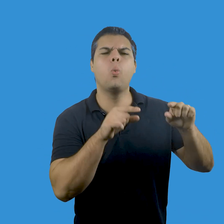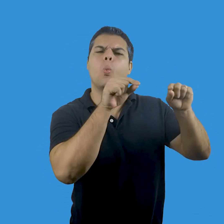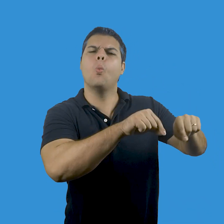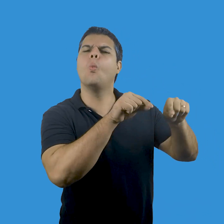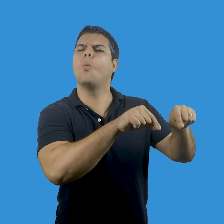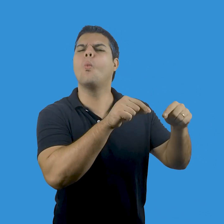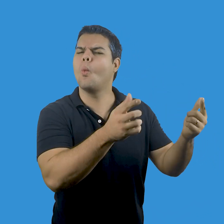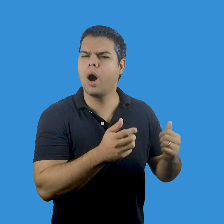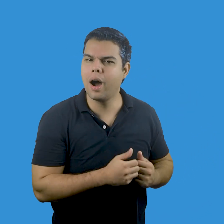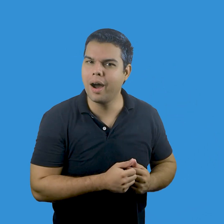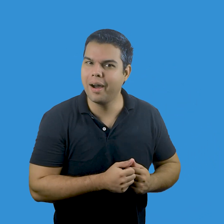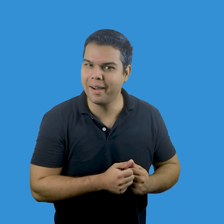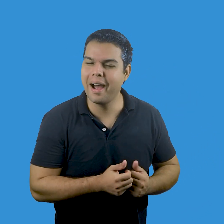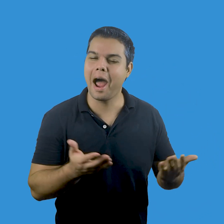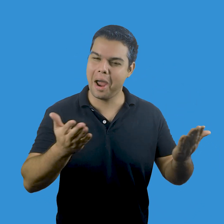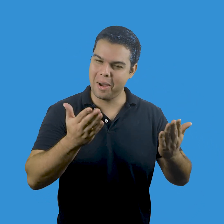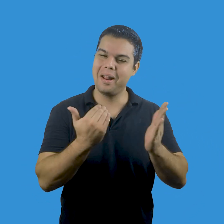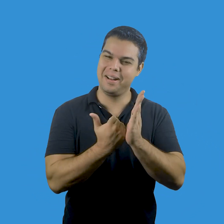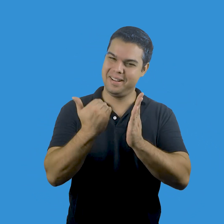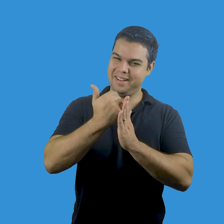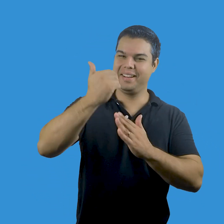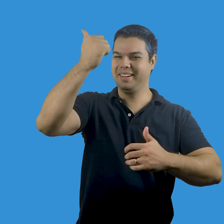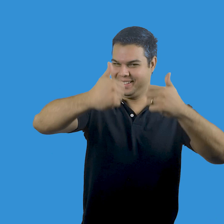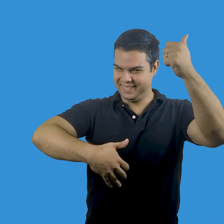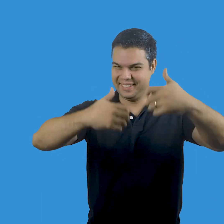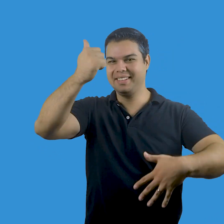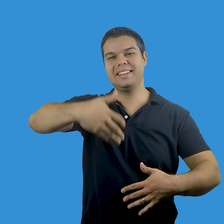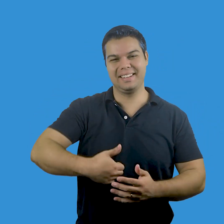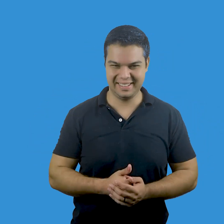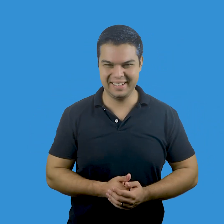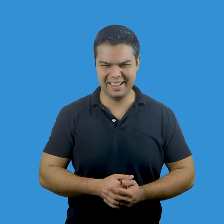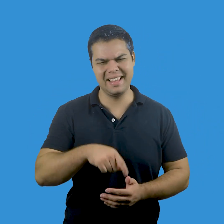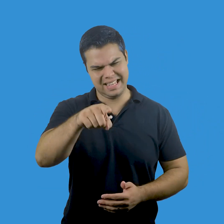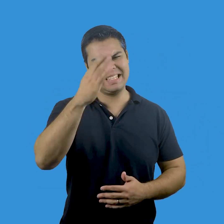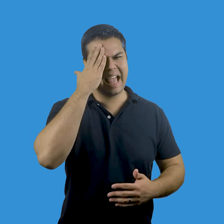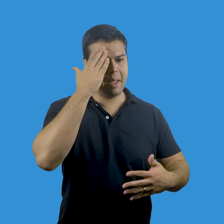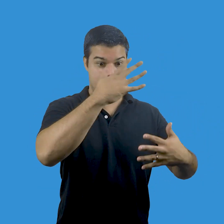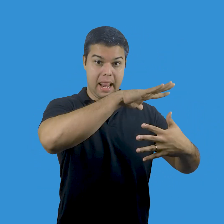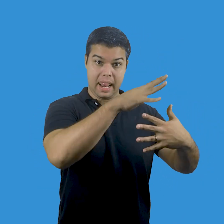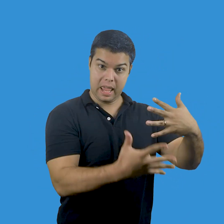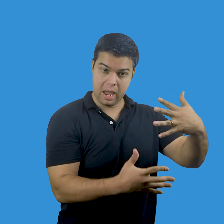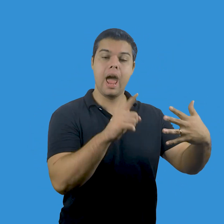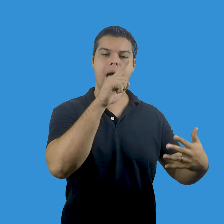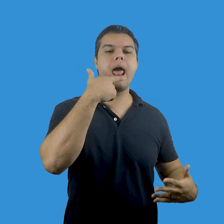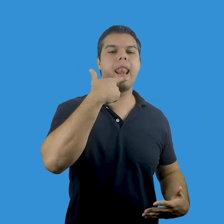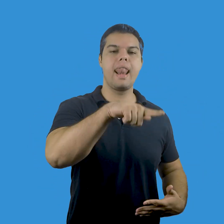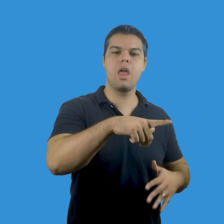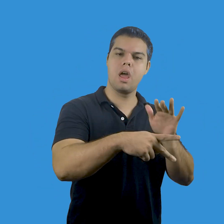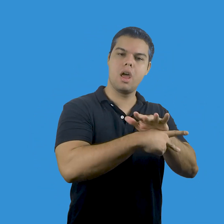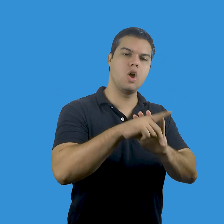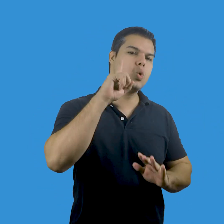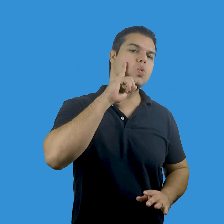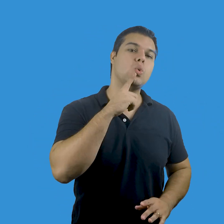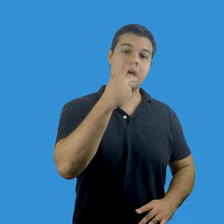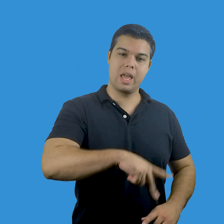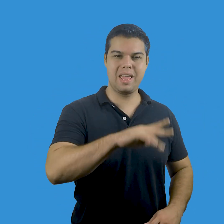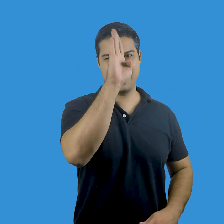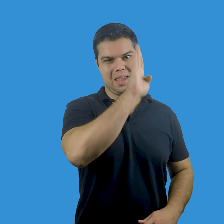de Libras? Certamente já sabe que é a língua usada pelos surdos no nosso país. Mas saberia